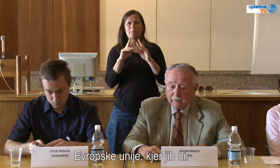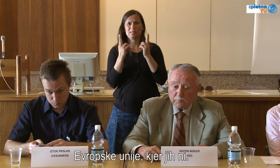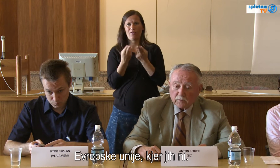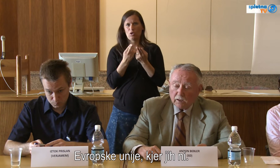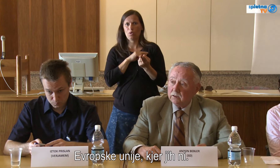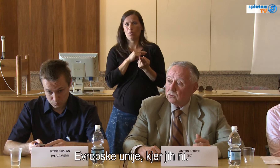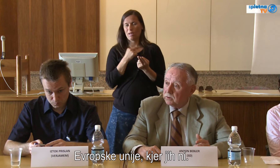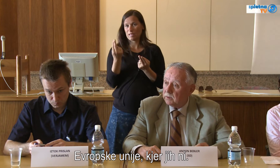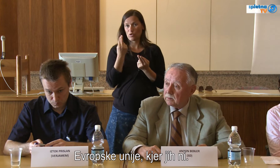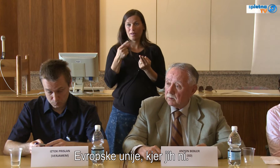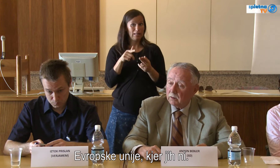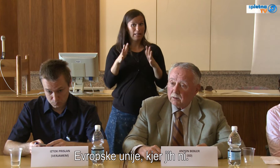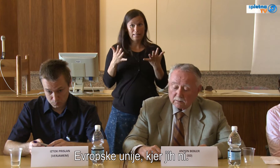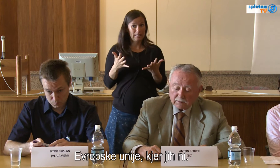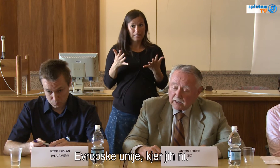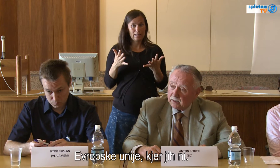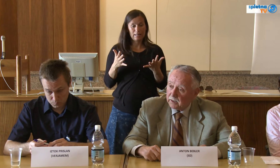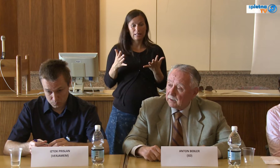ni.